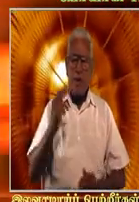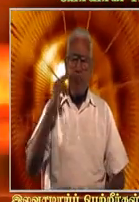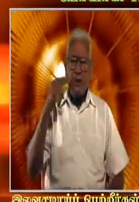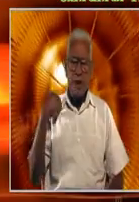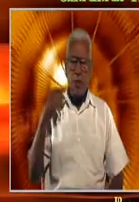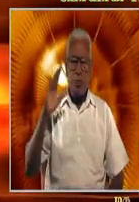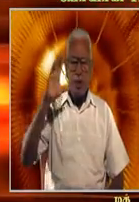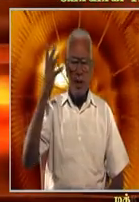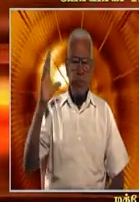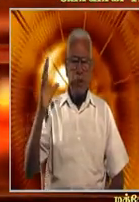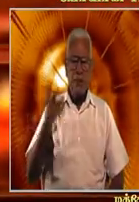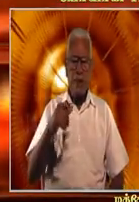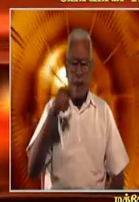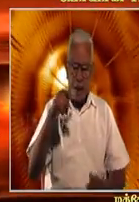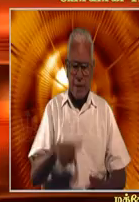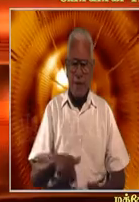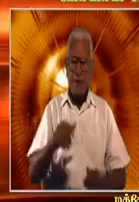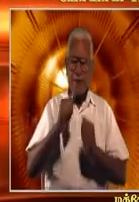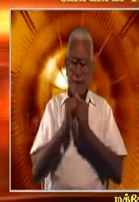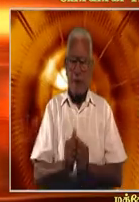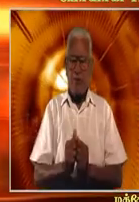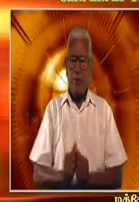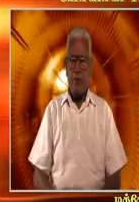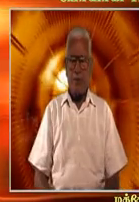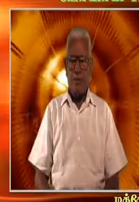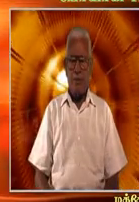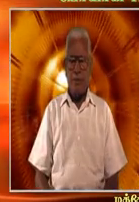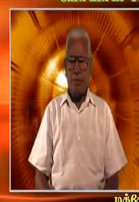குமாரனில்usa பிதாமையுமைப் படும்படியாக அதை செய்யுவேன்